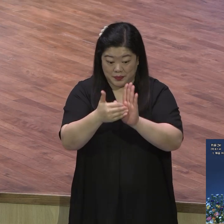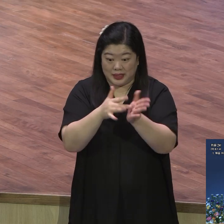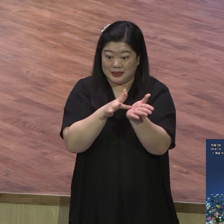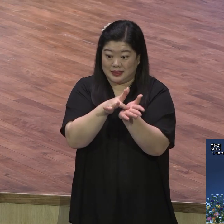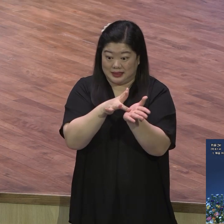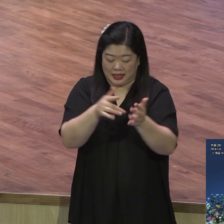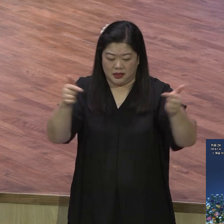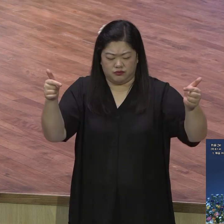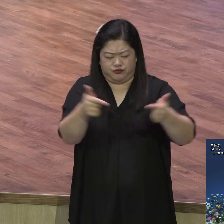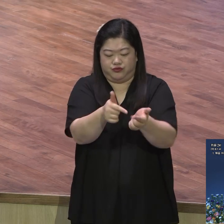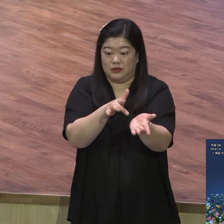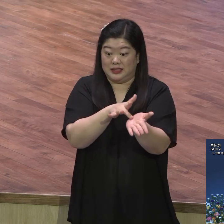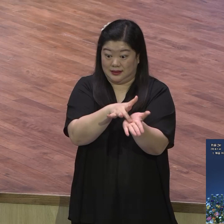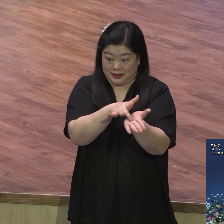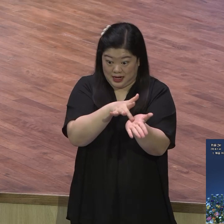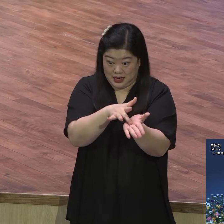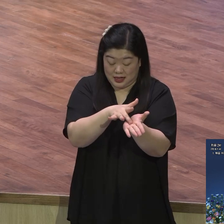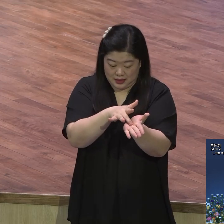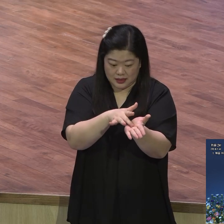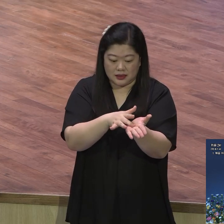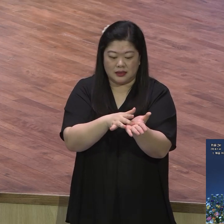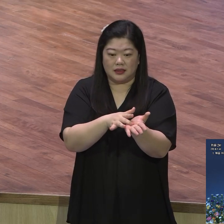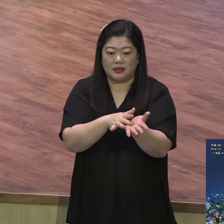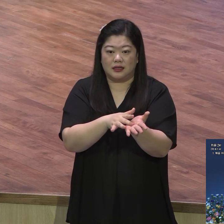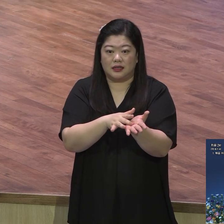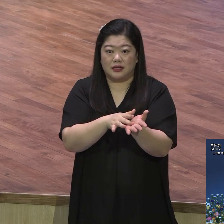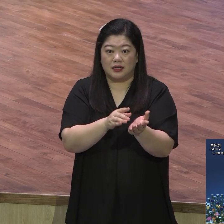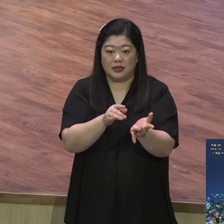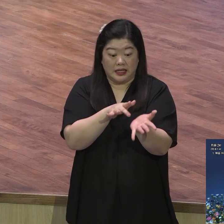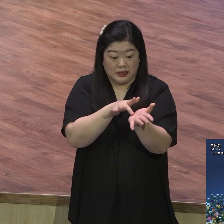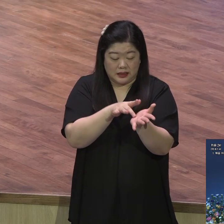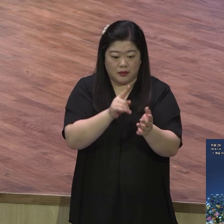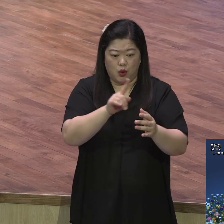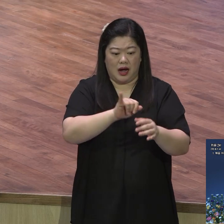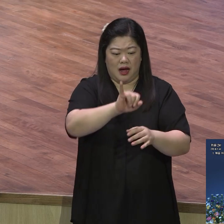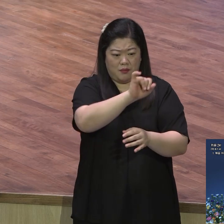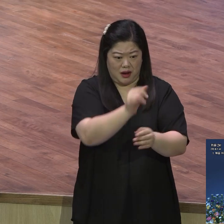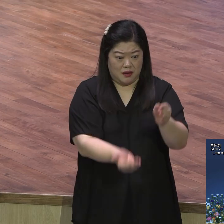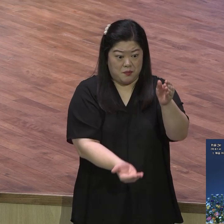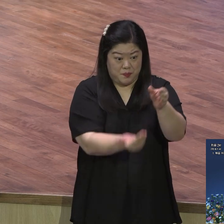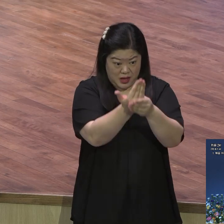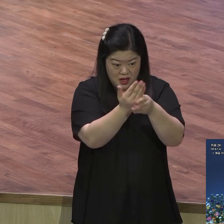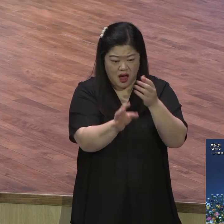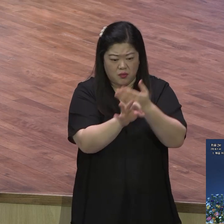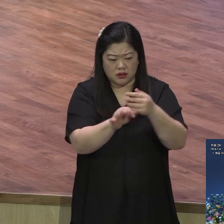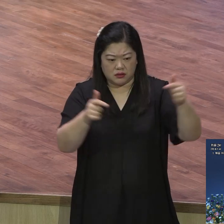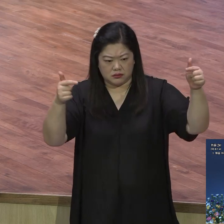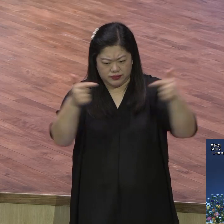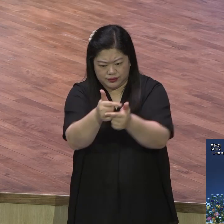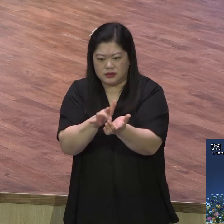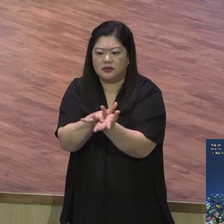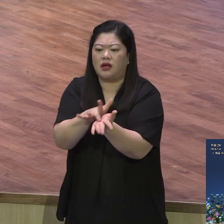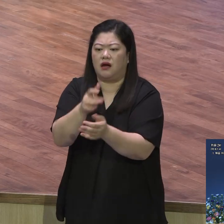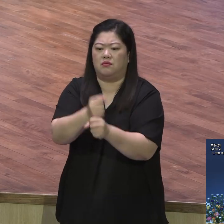바이러스가 그렇게 많이 끈끈 만들어야 돼요. 전문가가 말하죠. 뉴스 나왔죠.